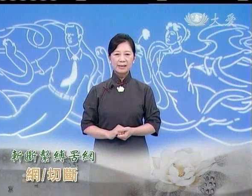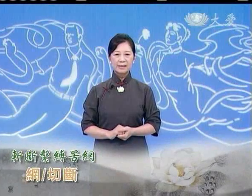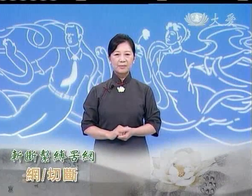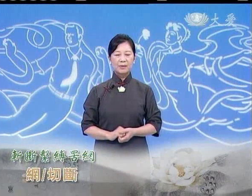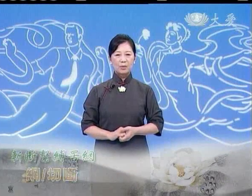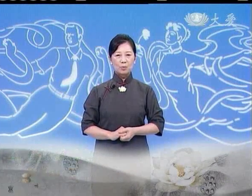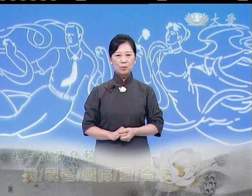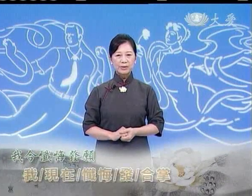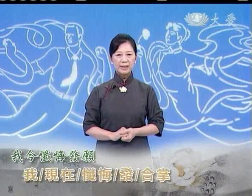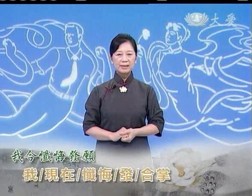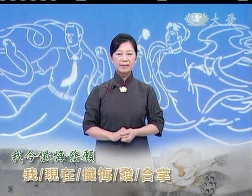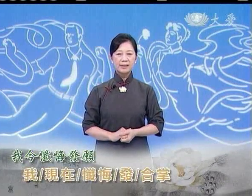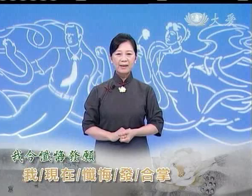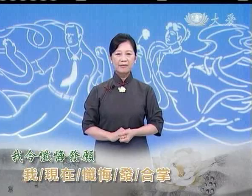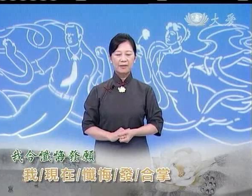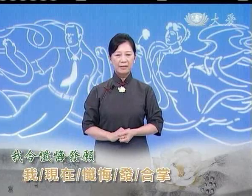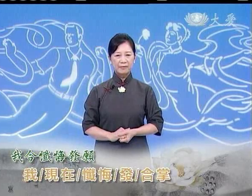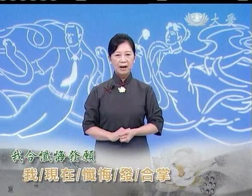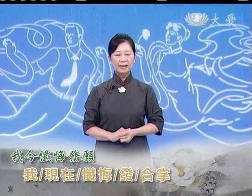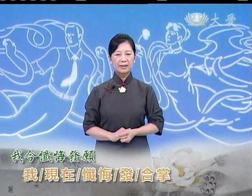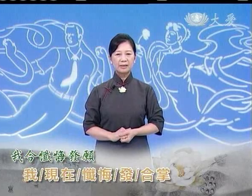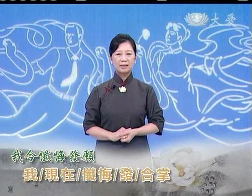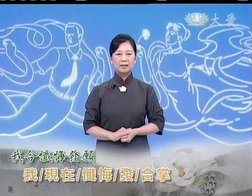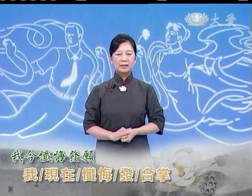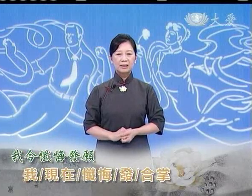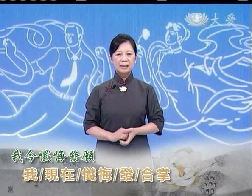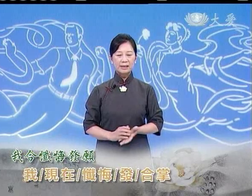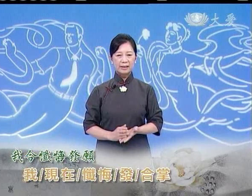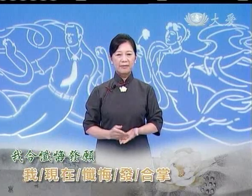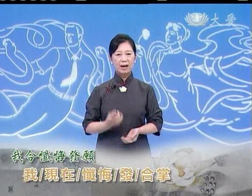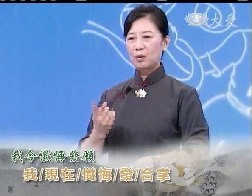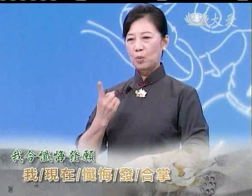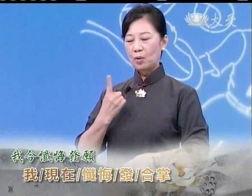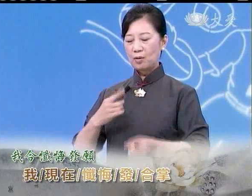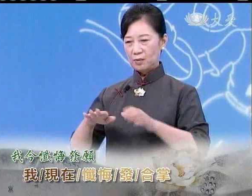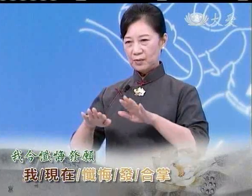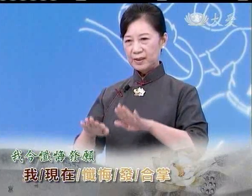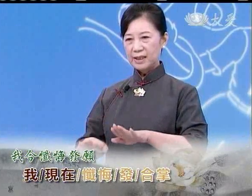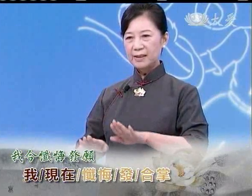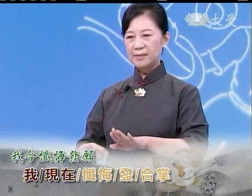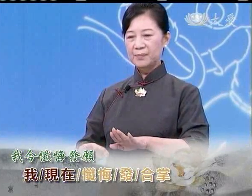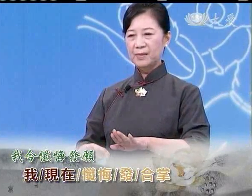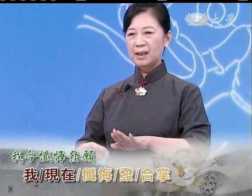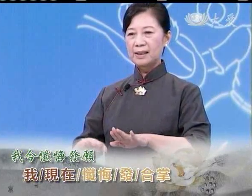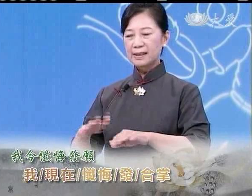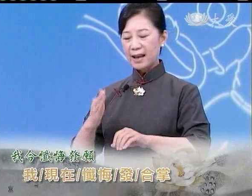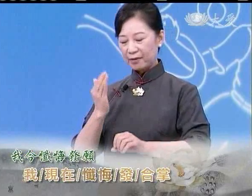是我今忏悔发愿，那在这个地方我今忏